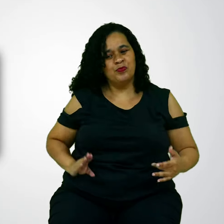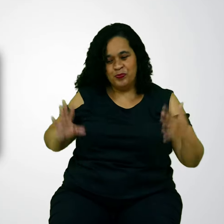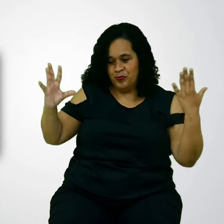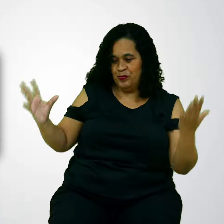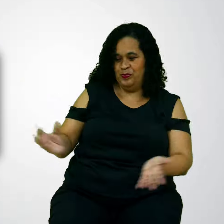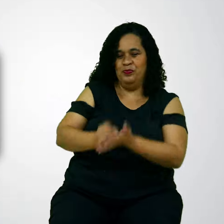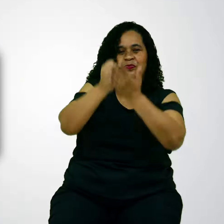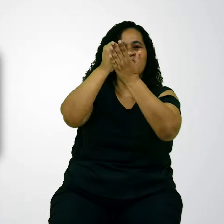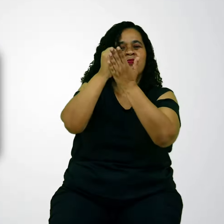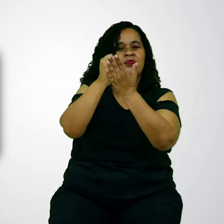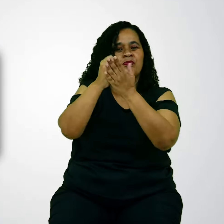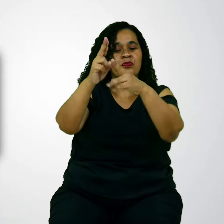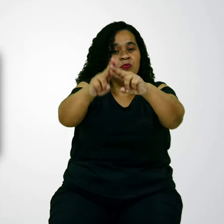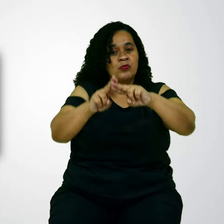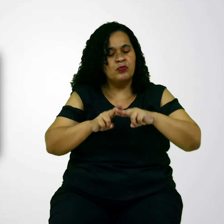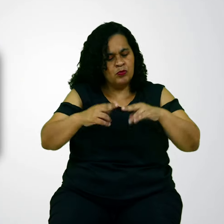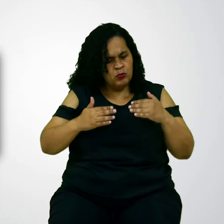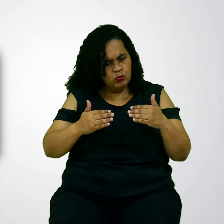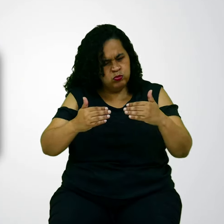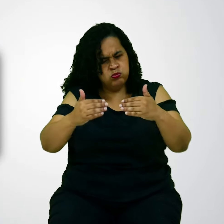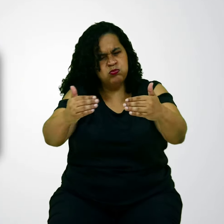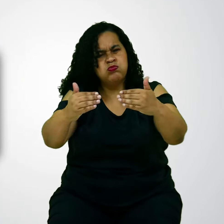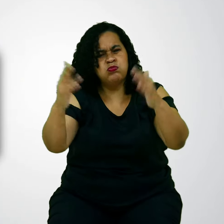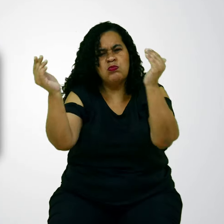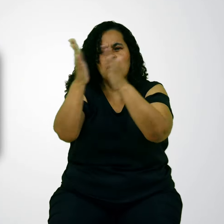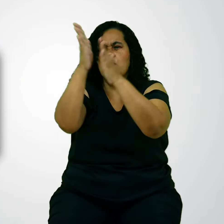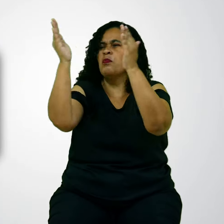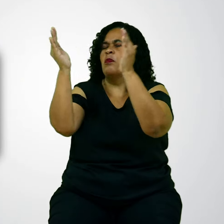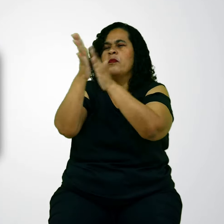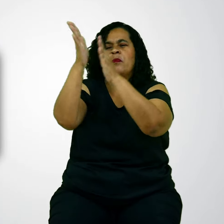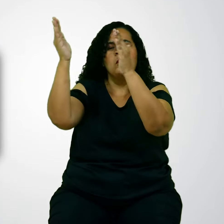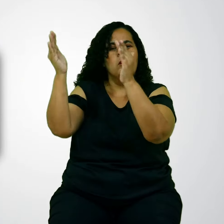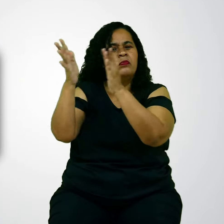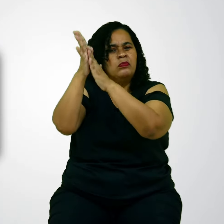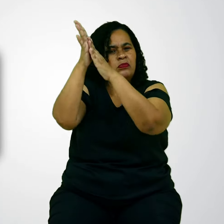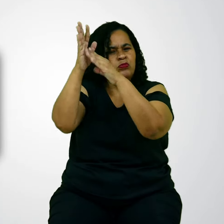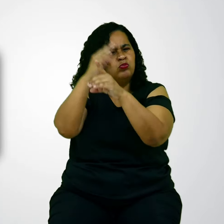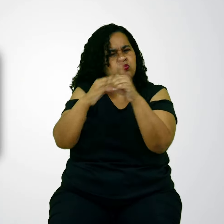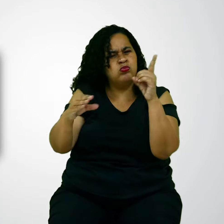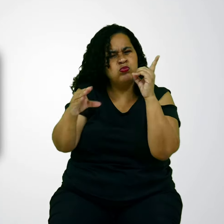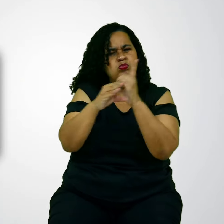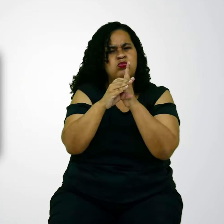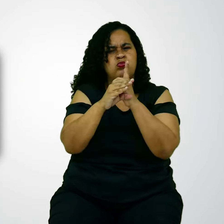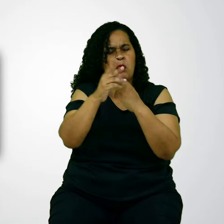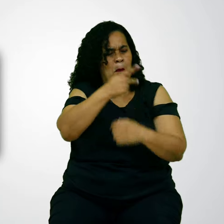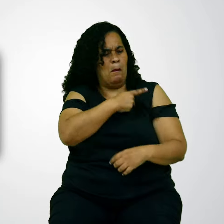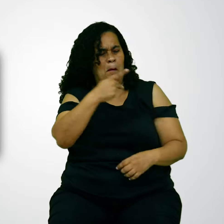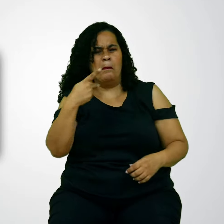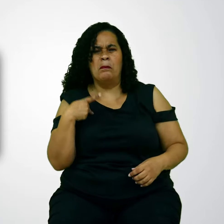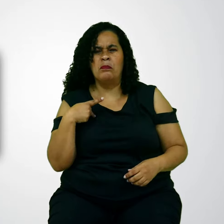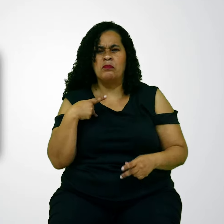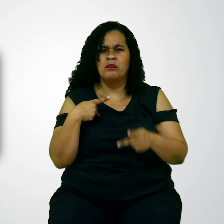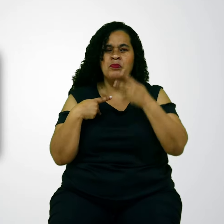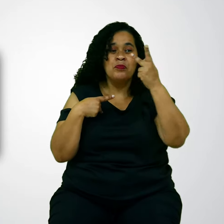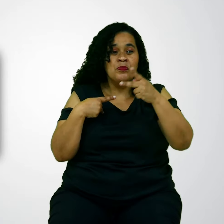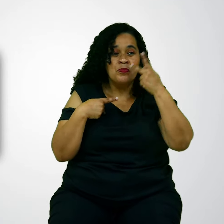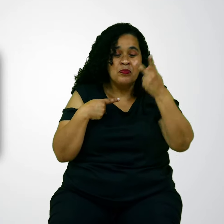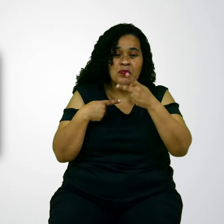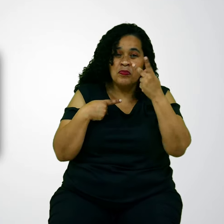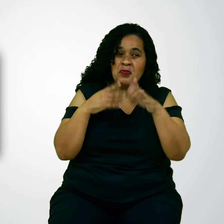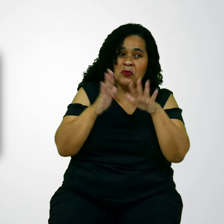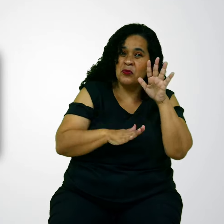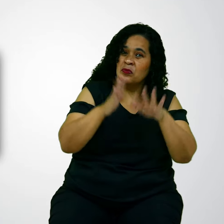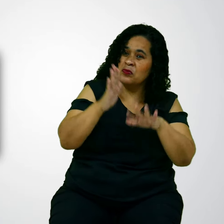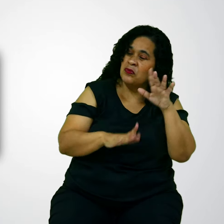uma vez, quem trabalha na liturgia da igreja, no serviço de culto, até o pastor, que a gente não falou aqui, né? Sim. Até o pastor, que às vezes tem que ser o regente